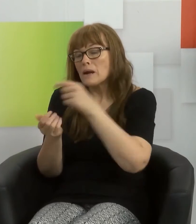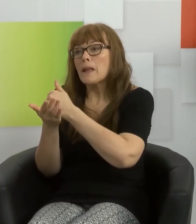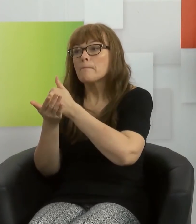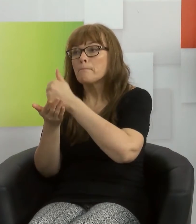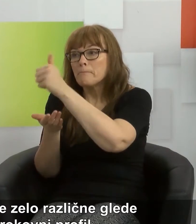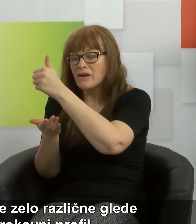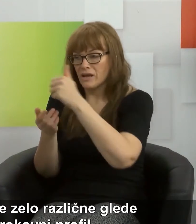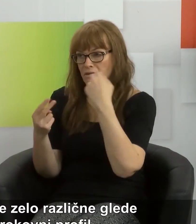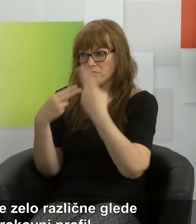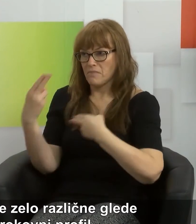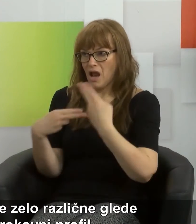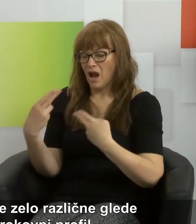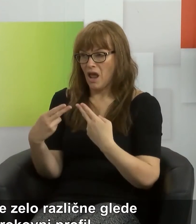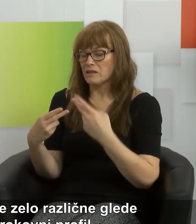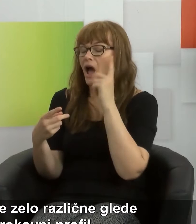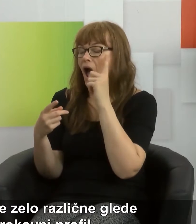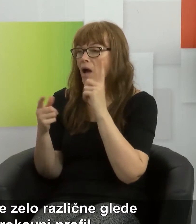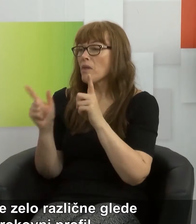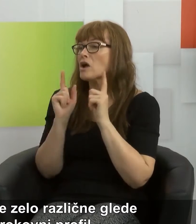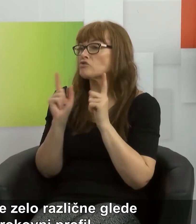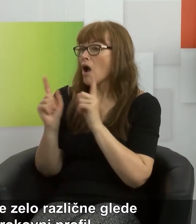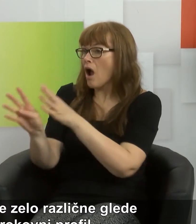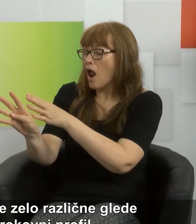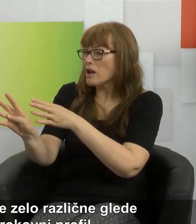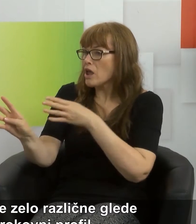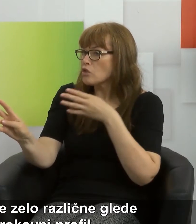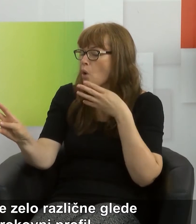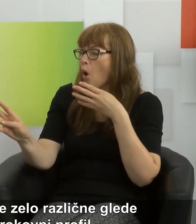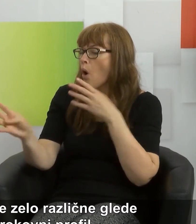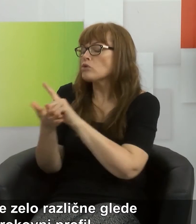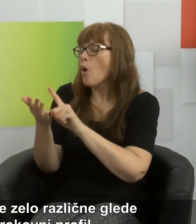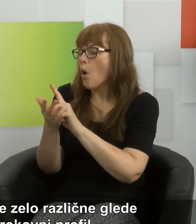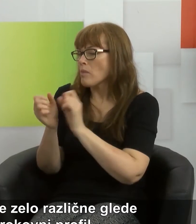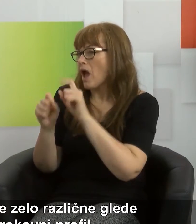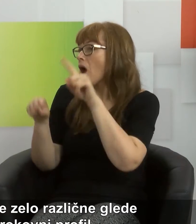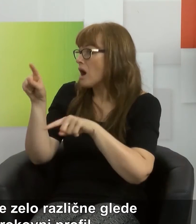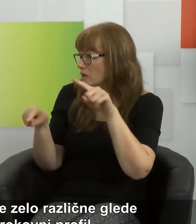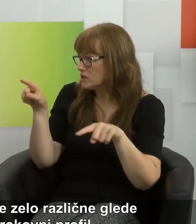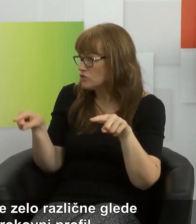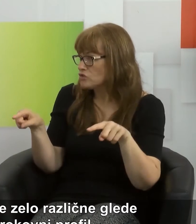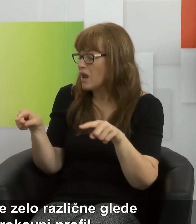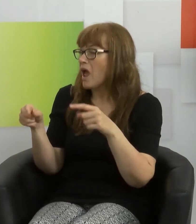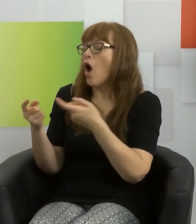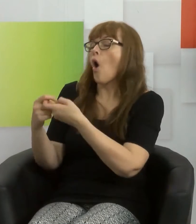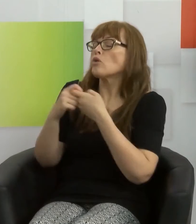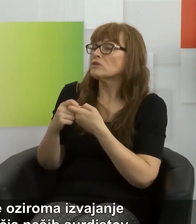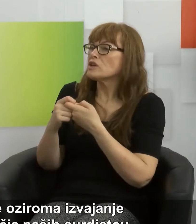pregled. Ampak so čakalne dobe zelo različne glede na posamezni strokovni